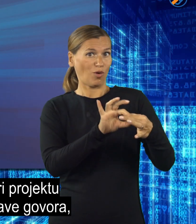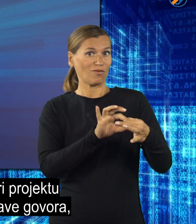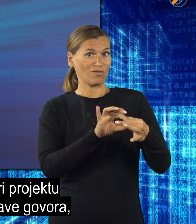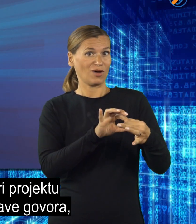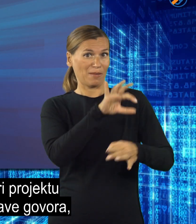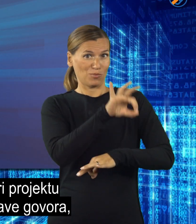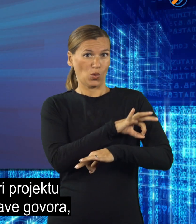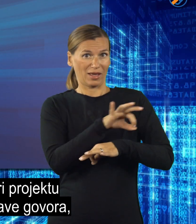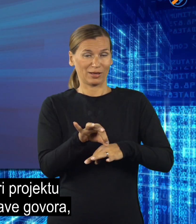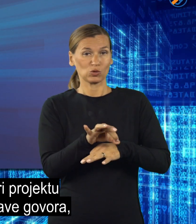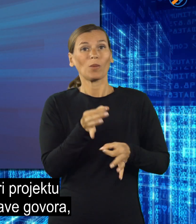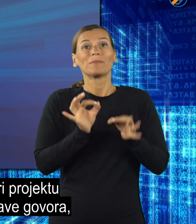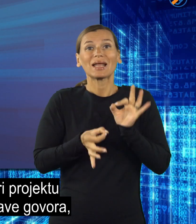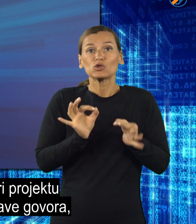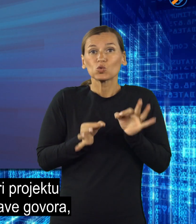v projektu